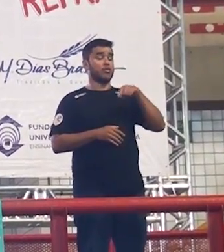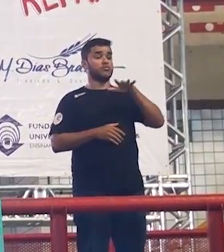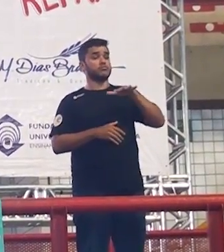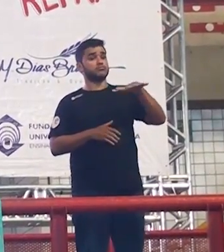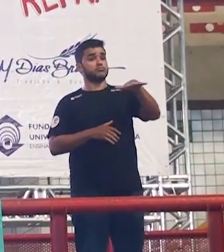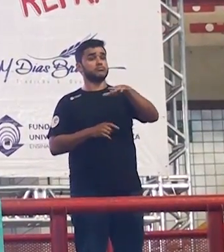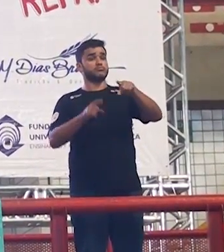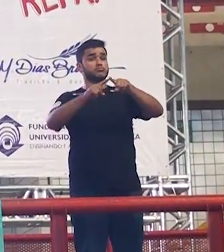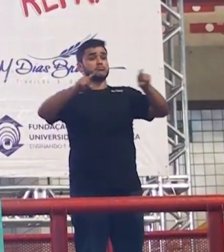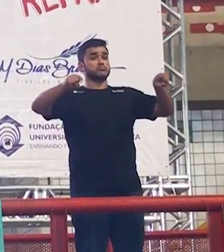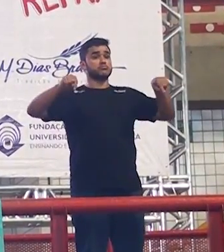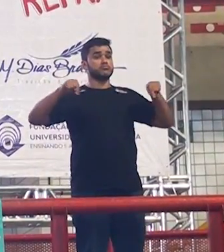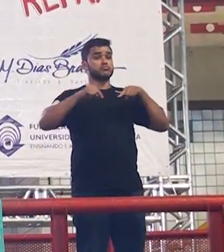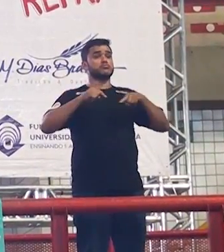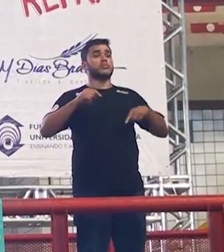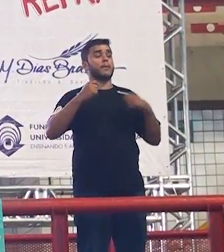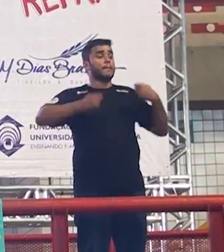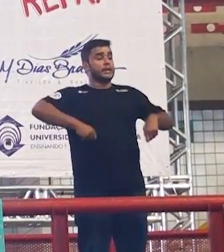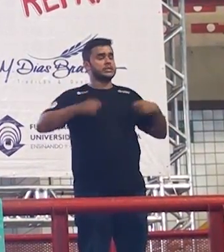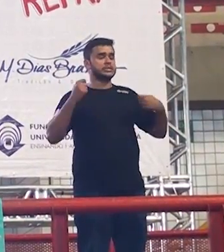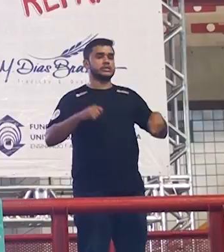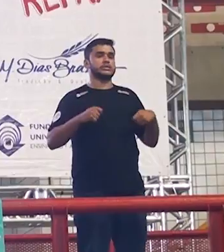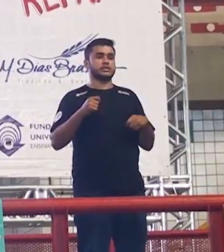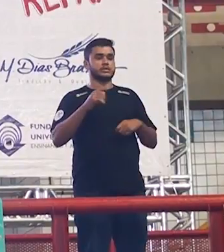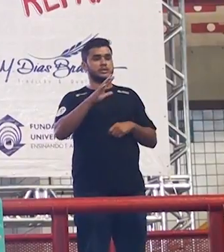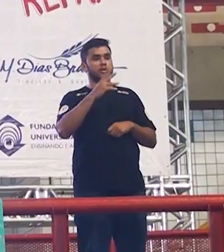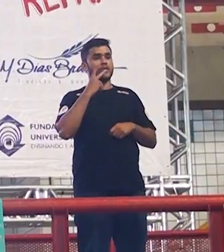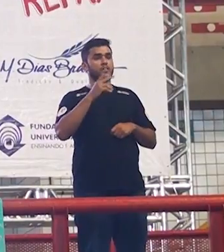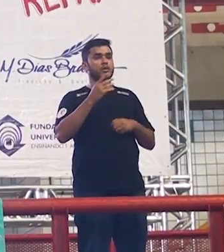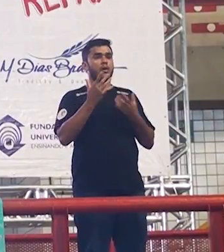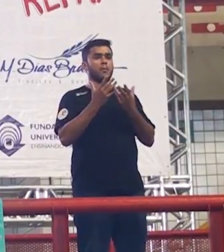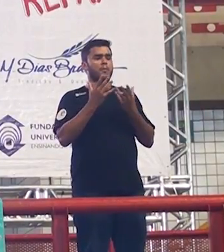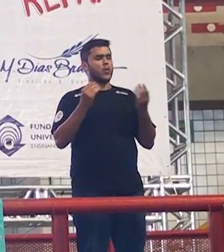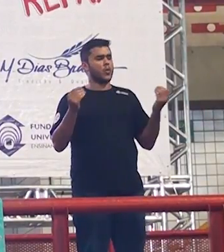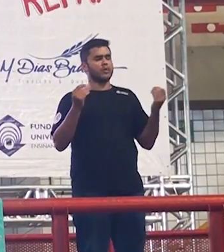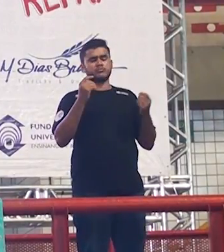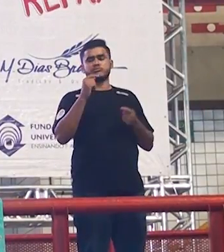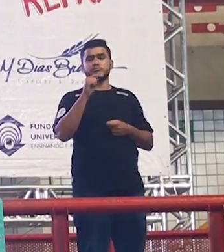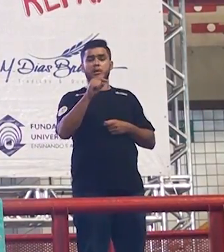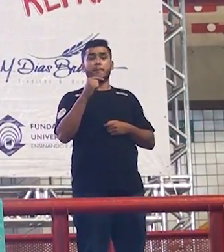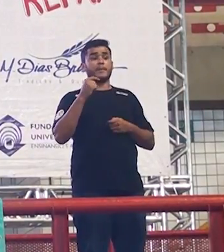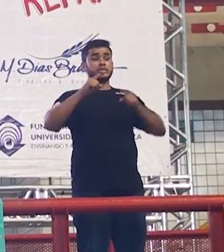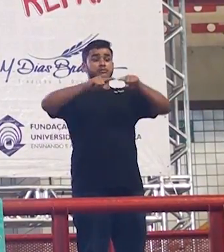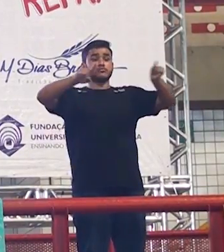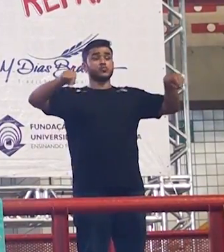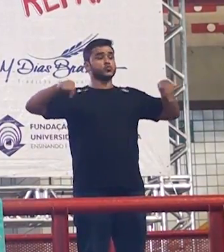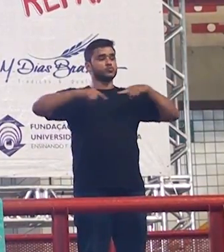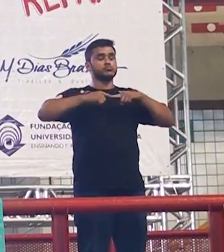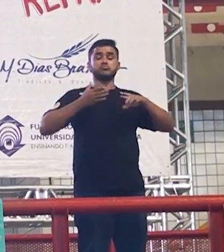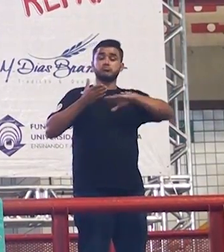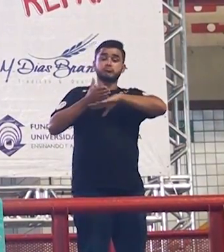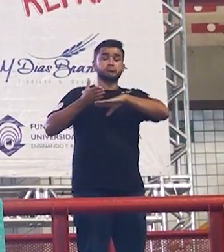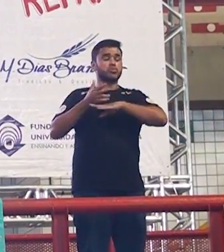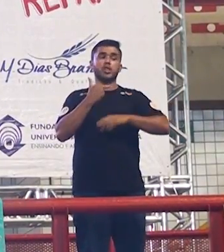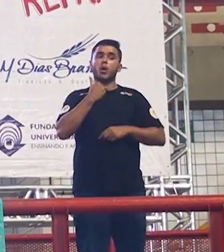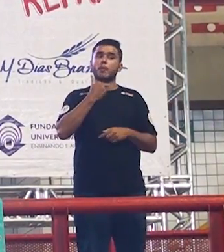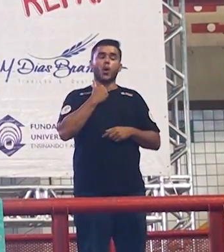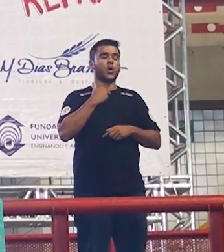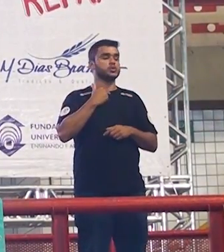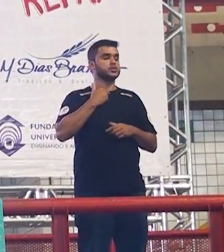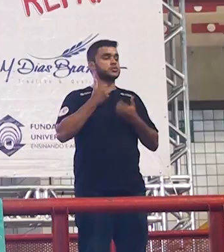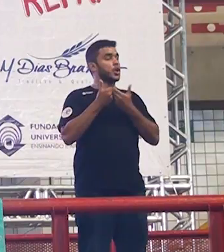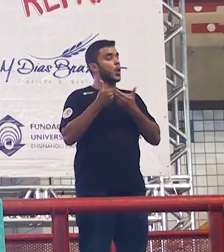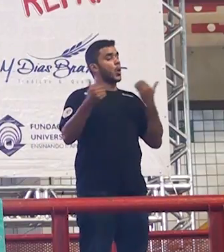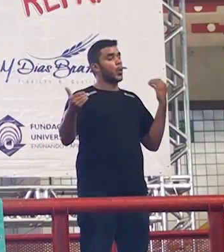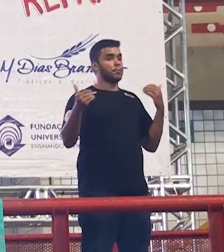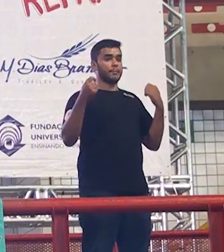pessoas. Aquele local tem que ser evacuado, fica isolado um tempão, e as pessoas que foram contaminadas estão